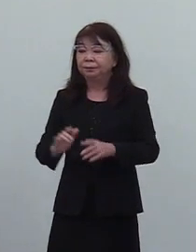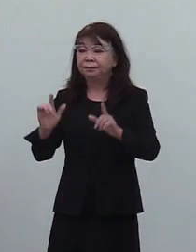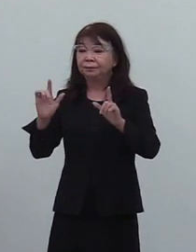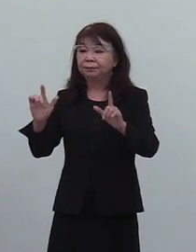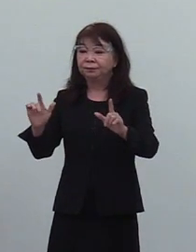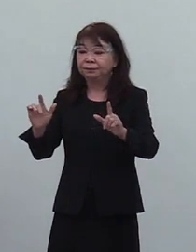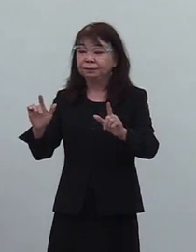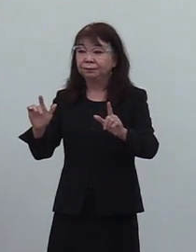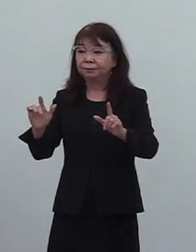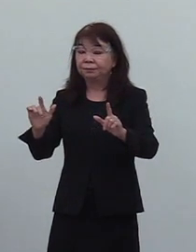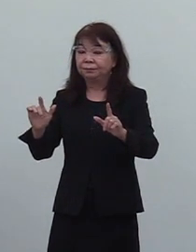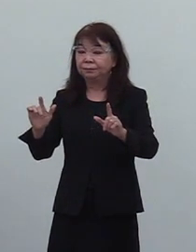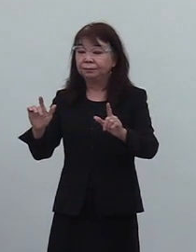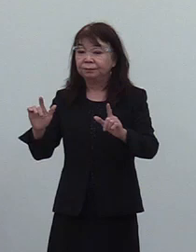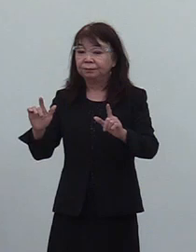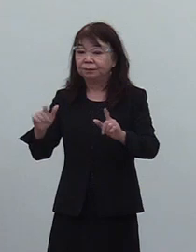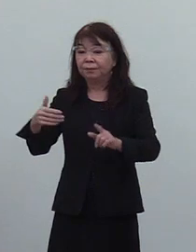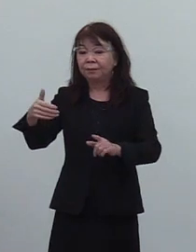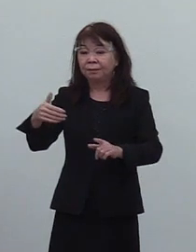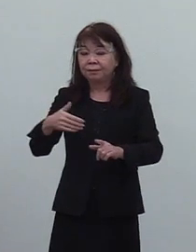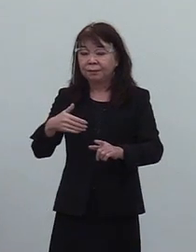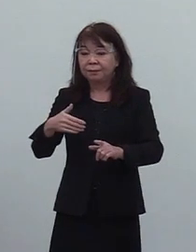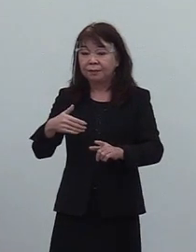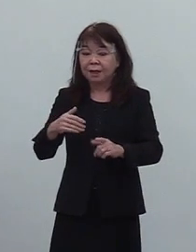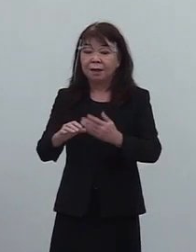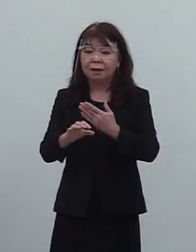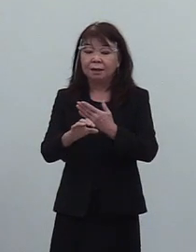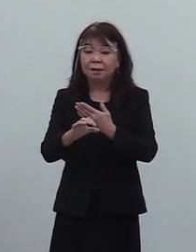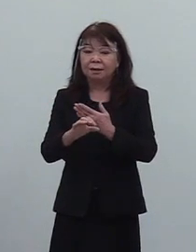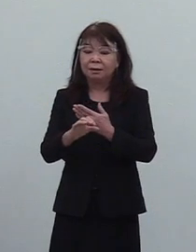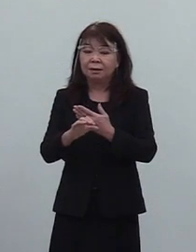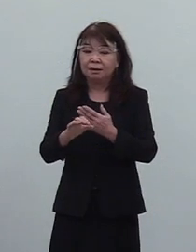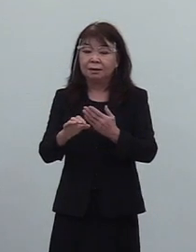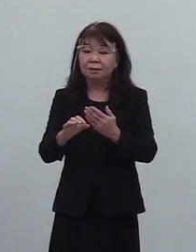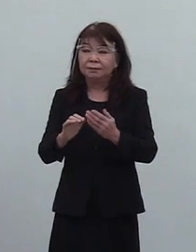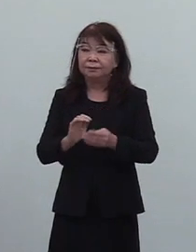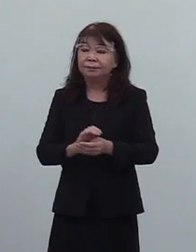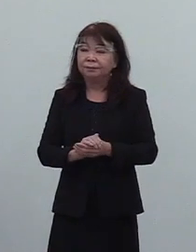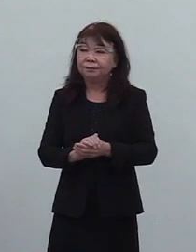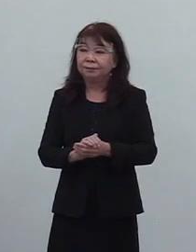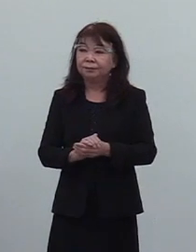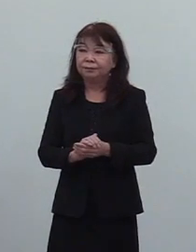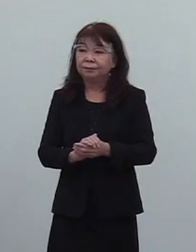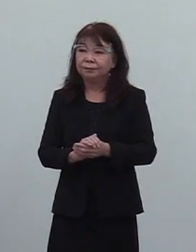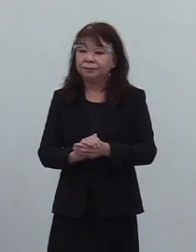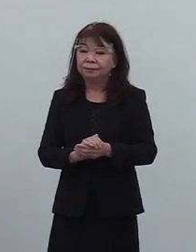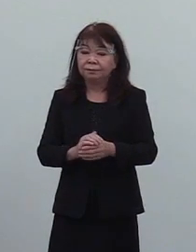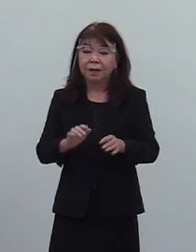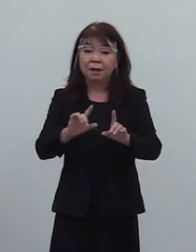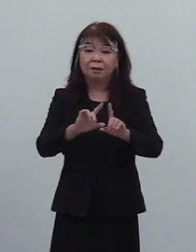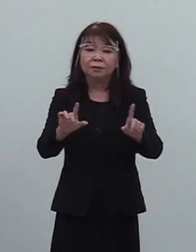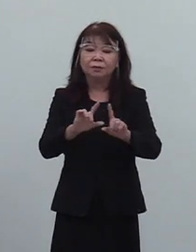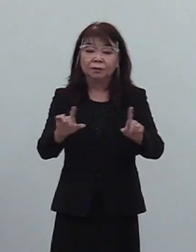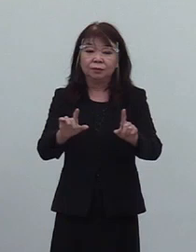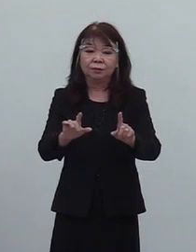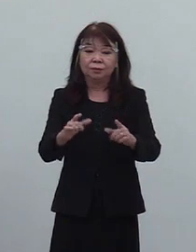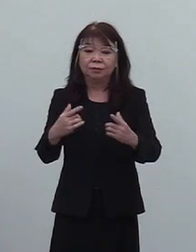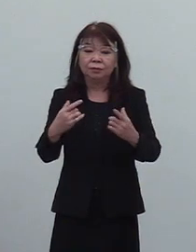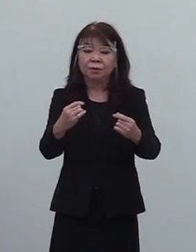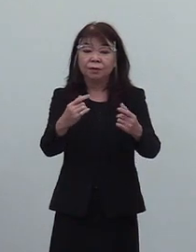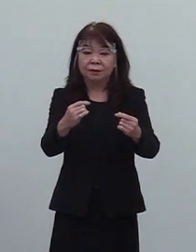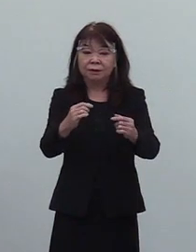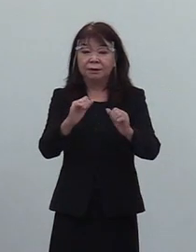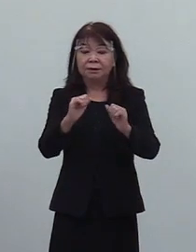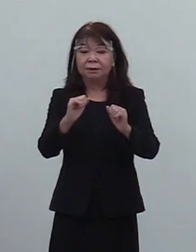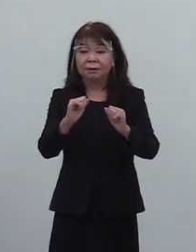どういった状況というのは、 一回ちょっと閉じられておるのか、もう、通常通りというか回されておるの